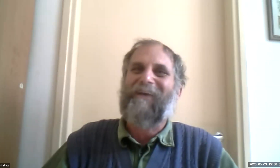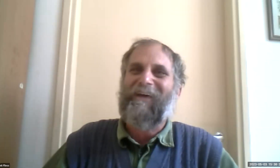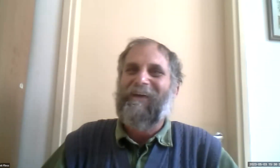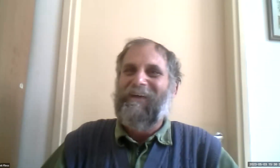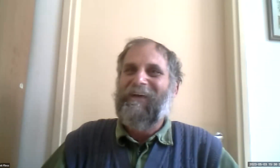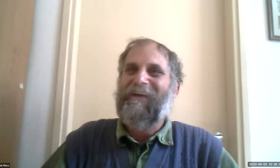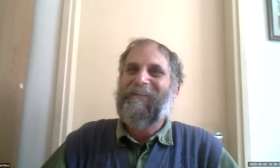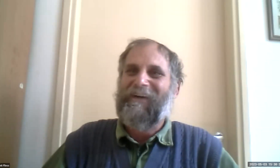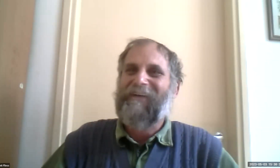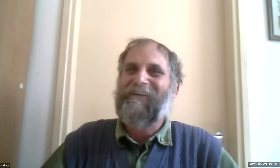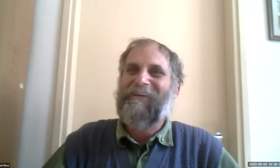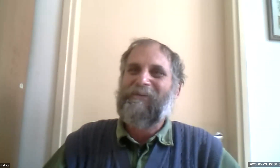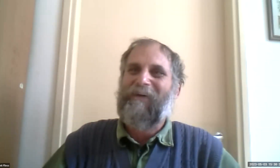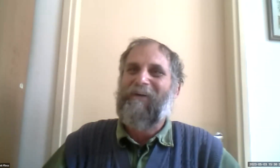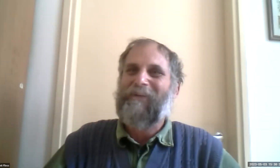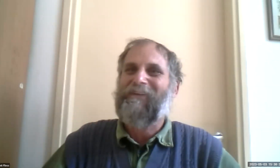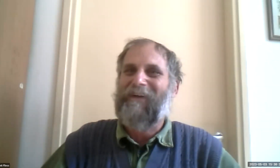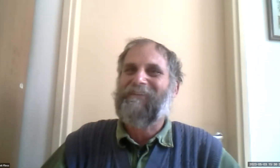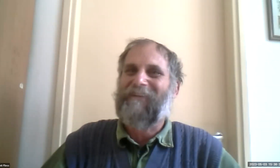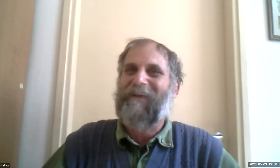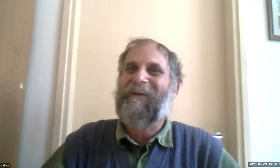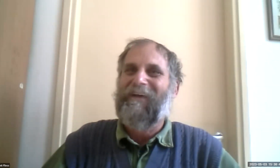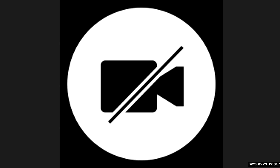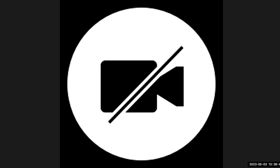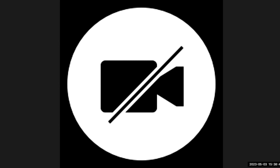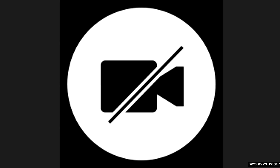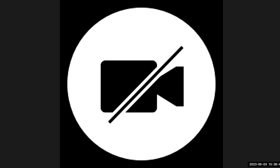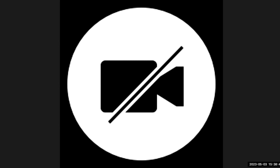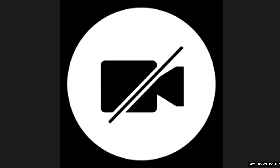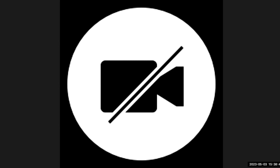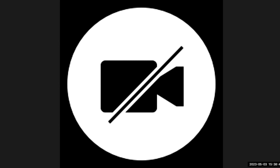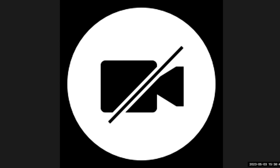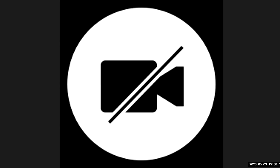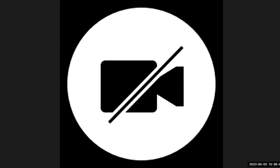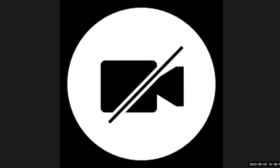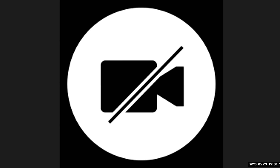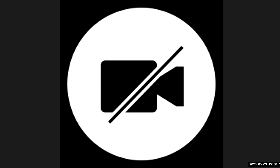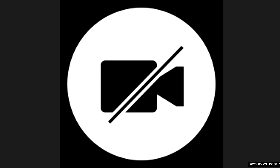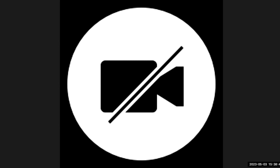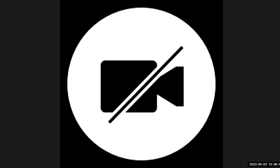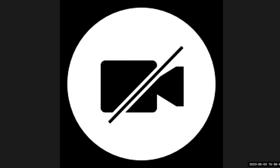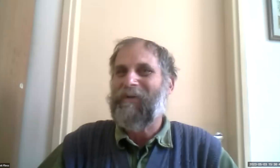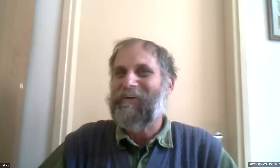דקנית והמדינה זה מעל הכל כמו שהאינון שלהם אומר